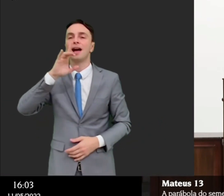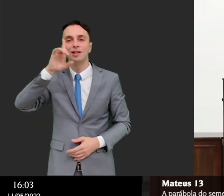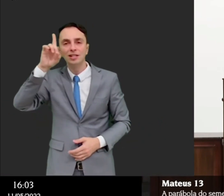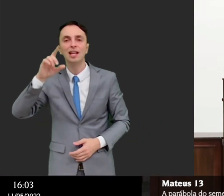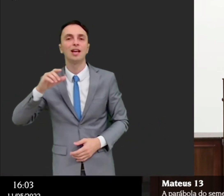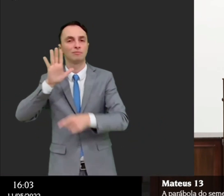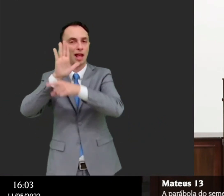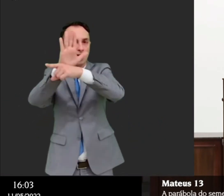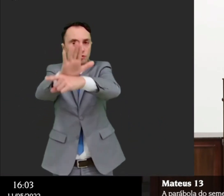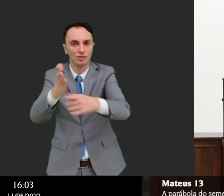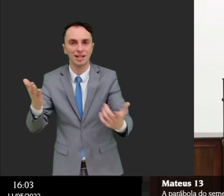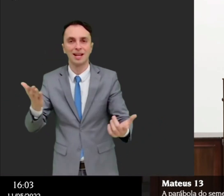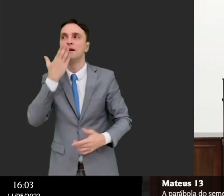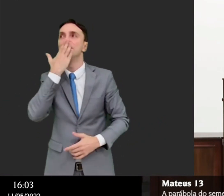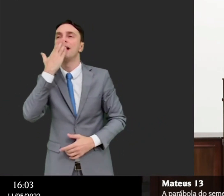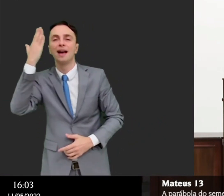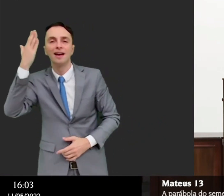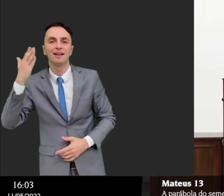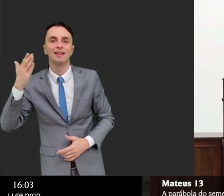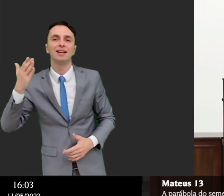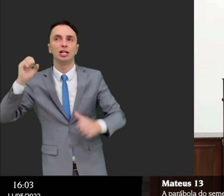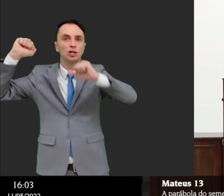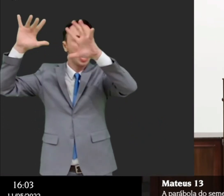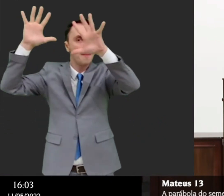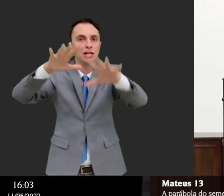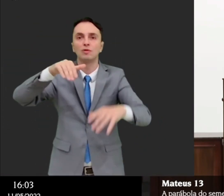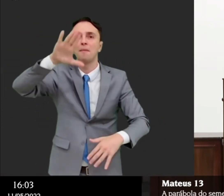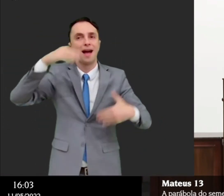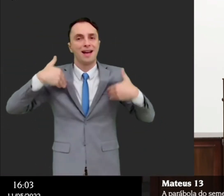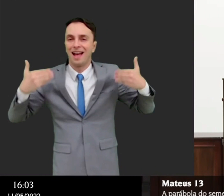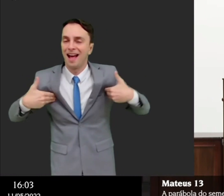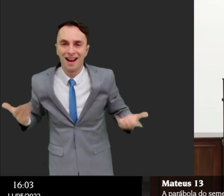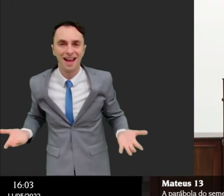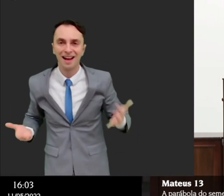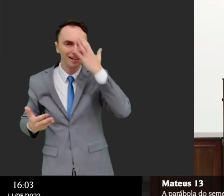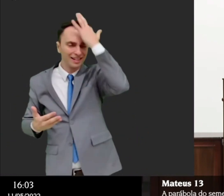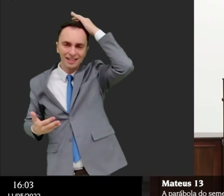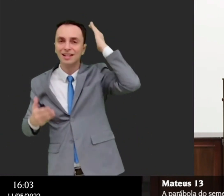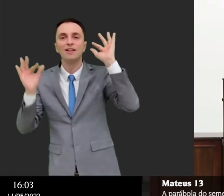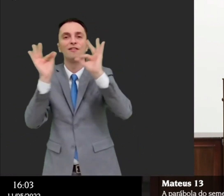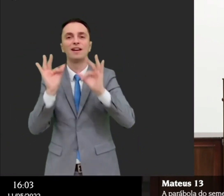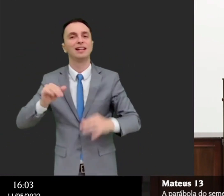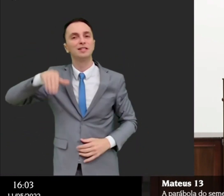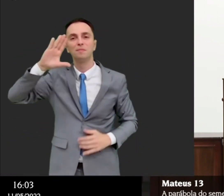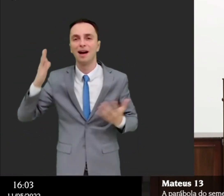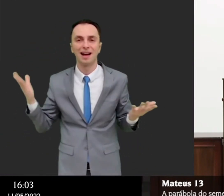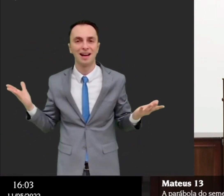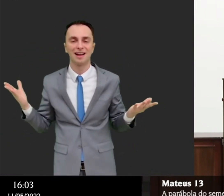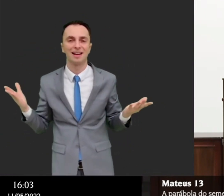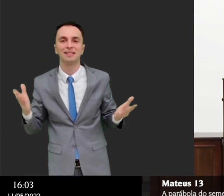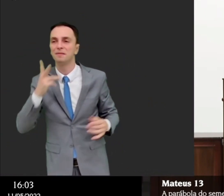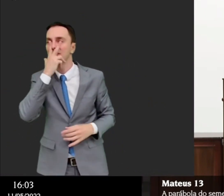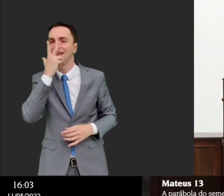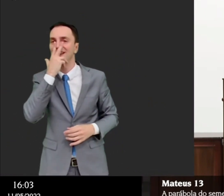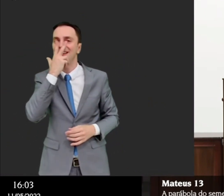coisa maior. Pedir a Deus alguma benção mais alegre, mais feliz. Não, não fica sambando por